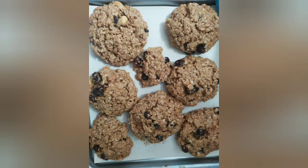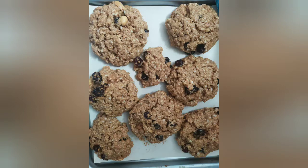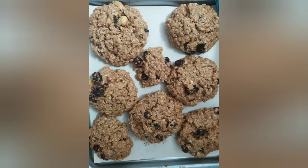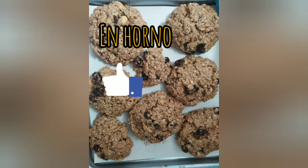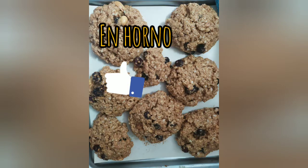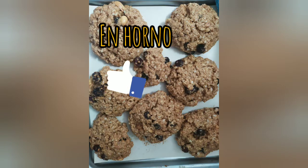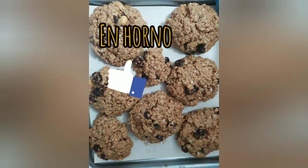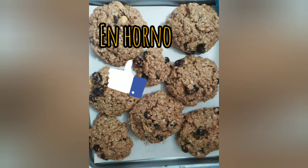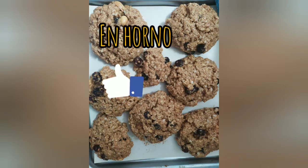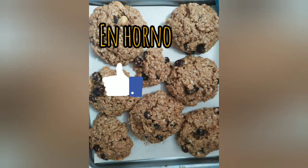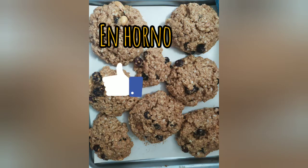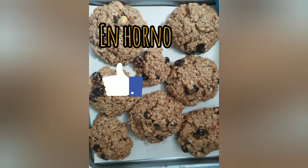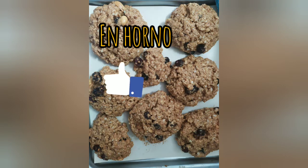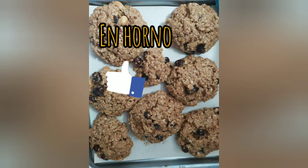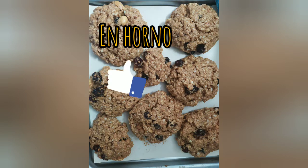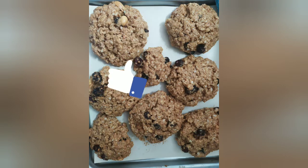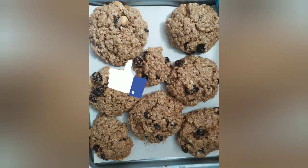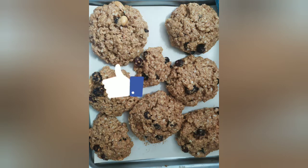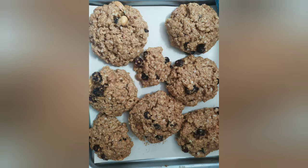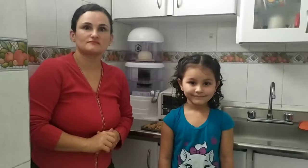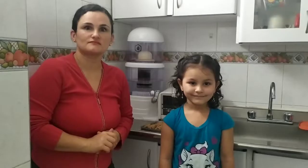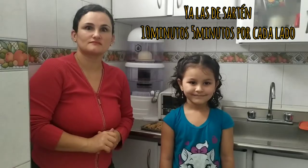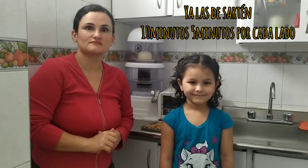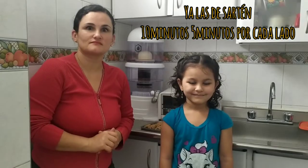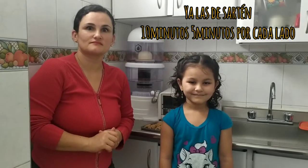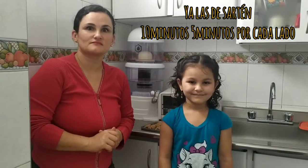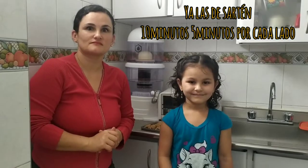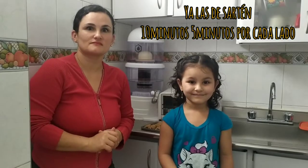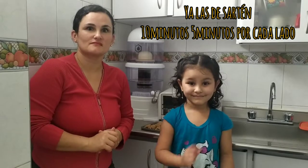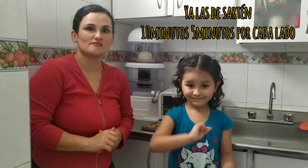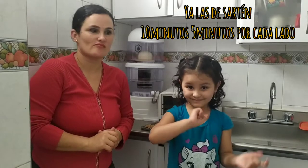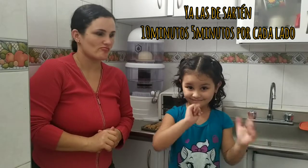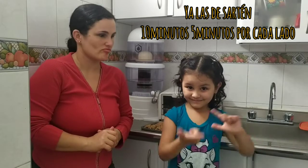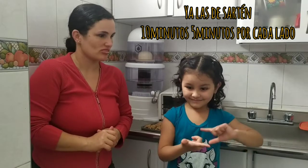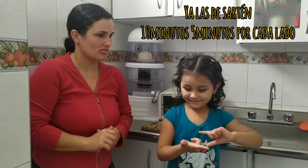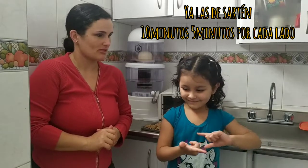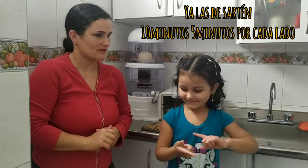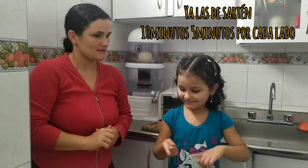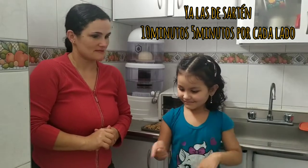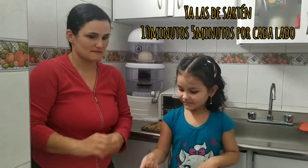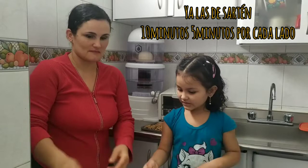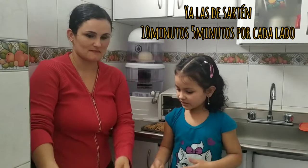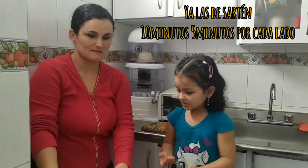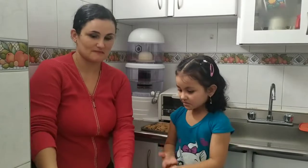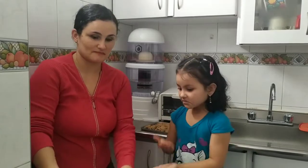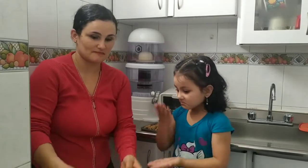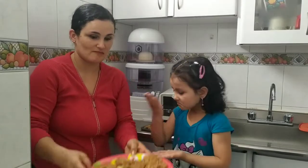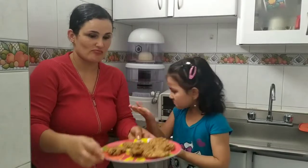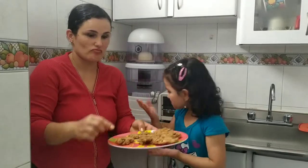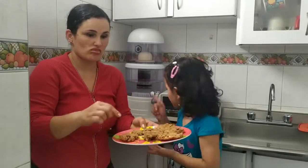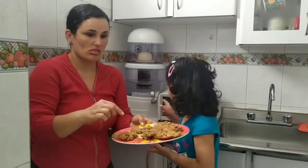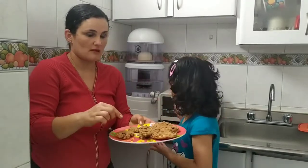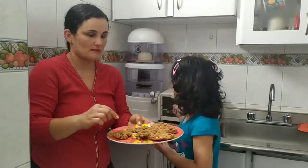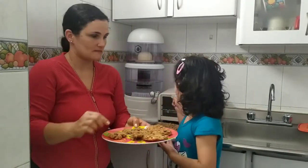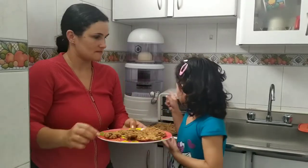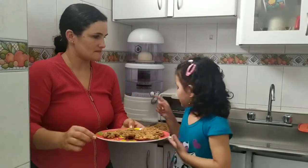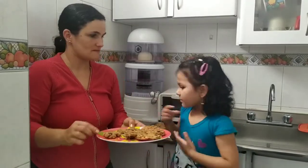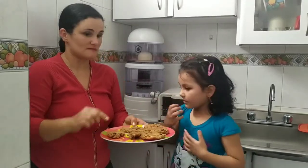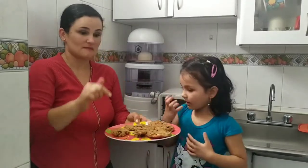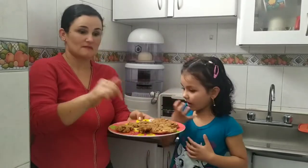Y así es nuestra foto en el horno, como quedan. ¡Listo! Ya salieron las galletas del